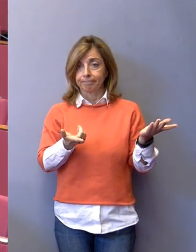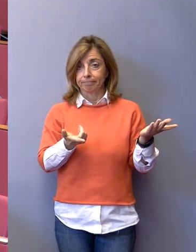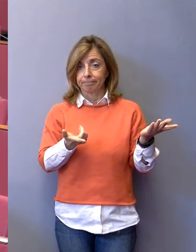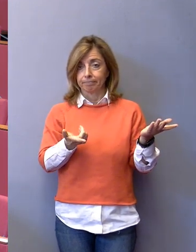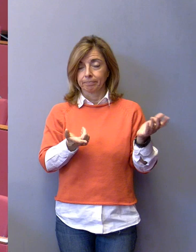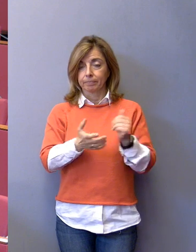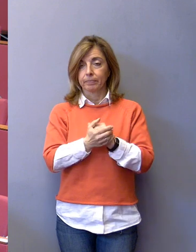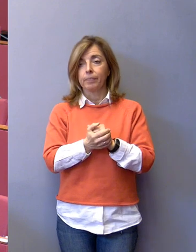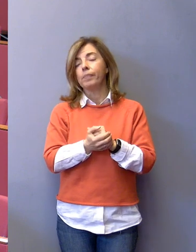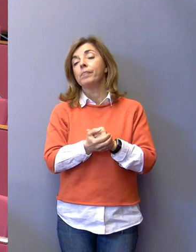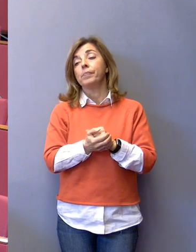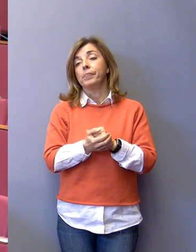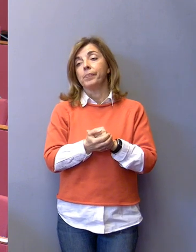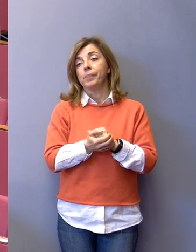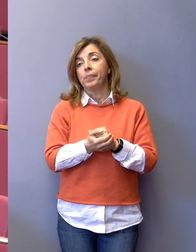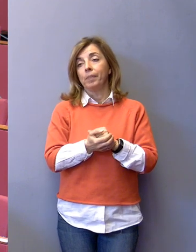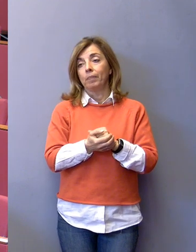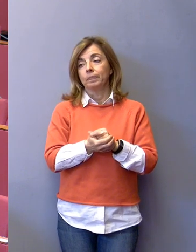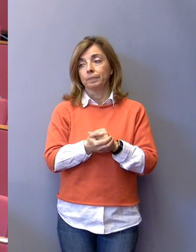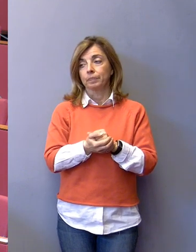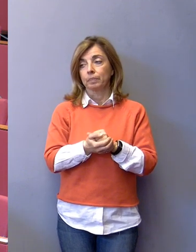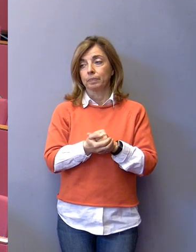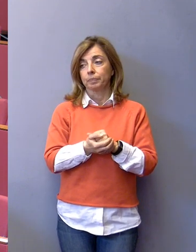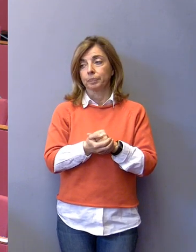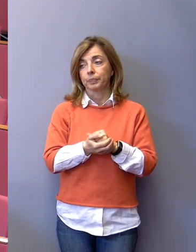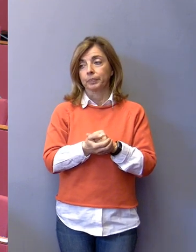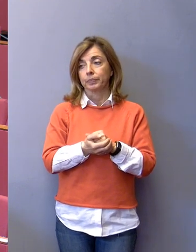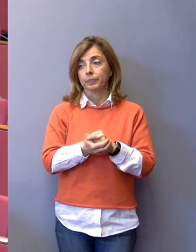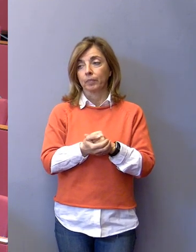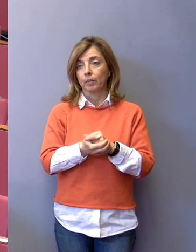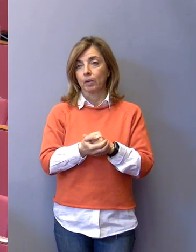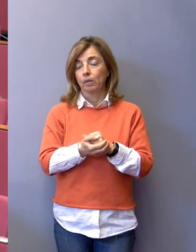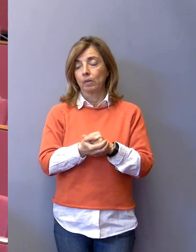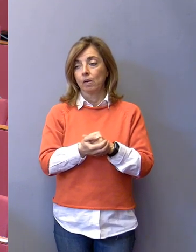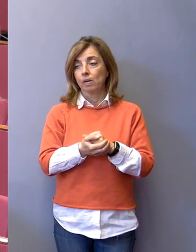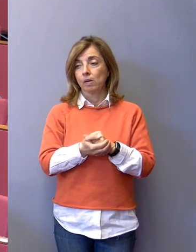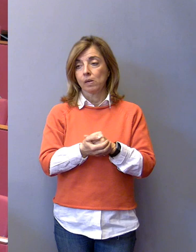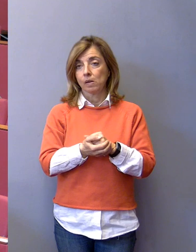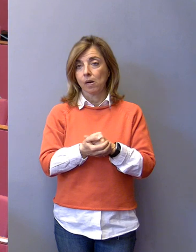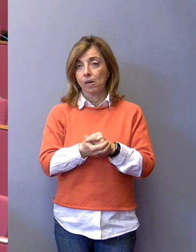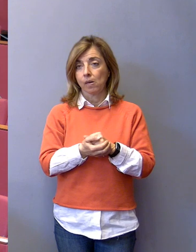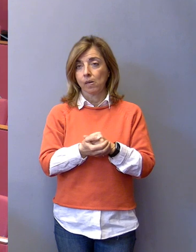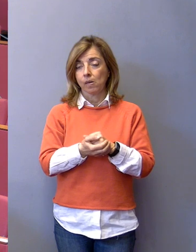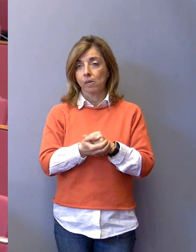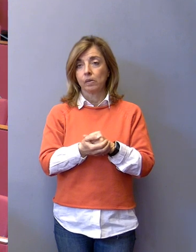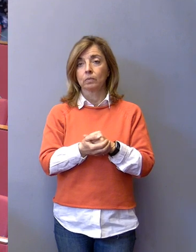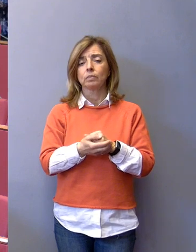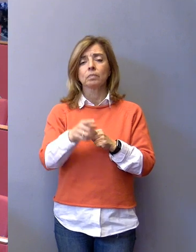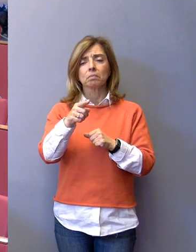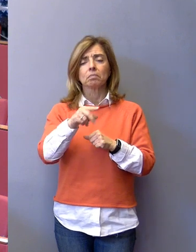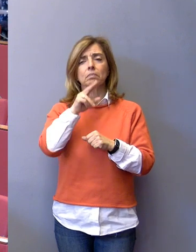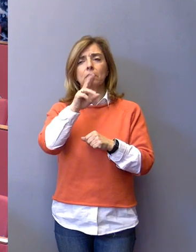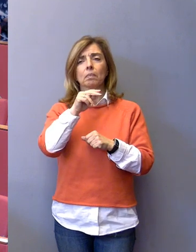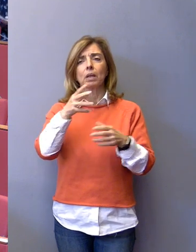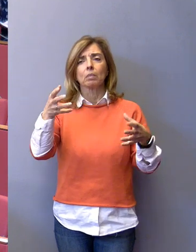traccia devo dire è anche che in quella riduzione alla quale fate